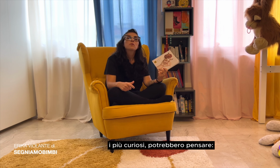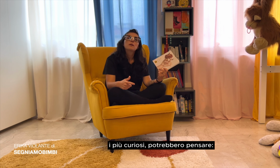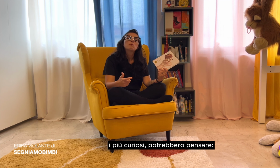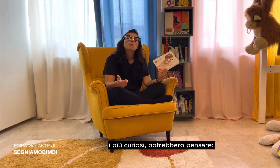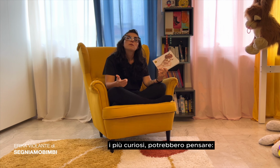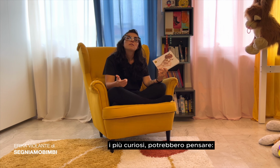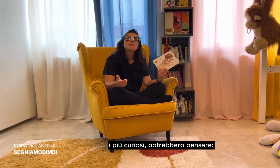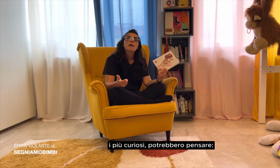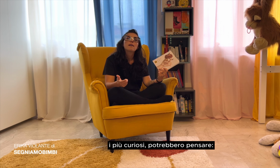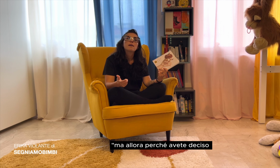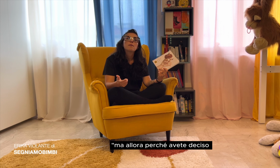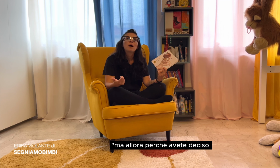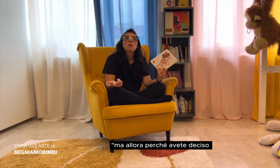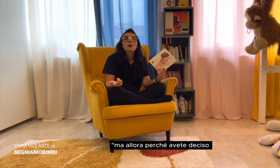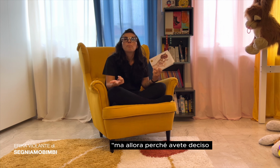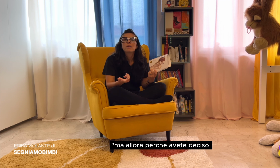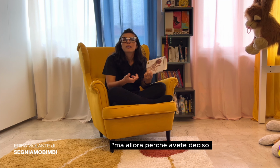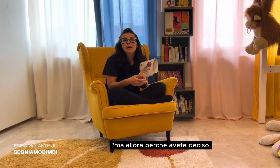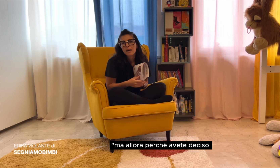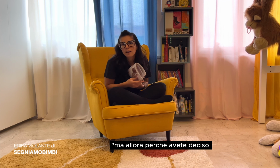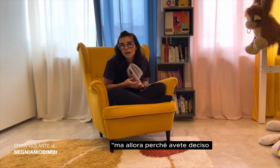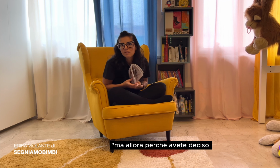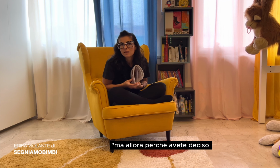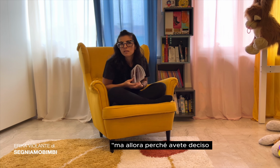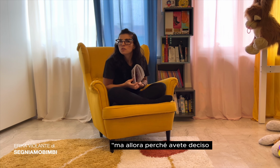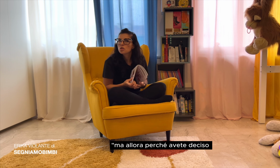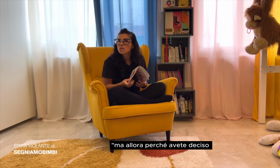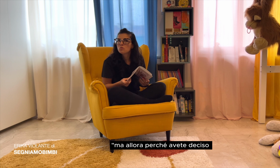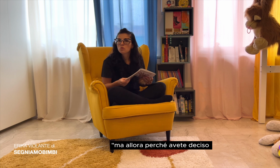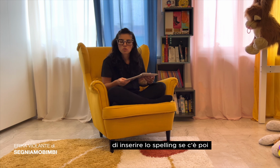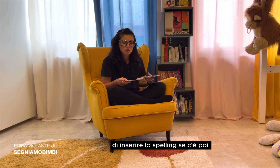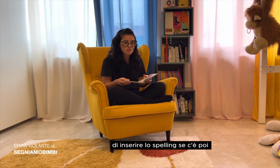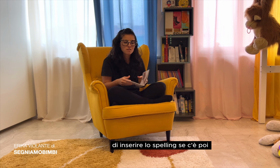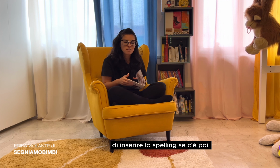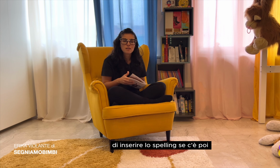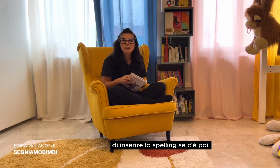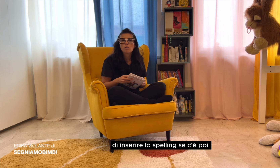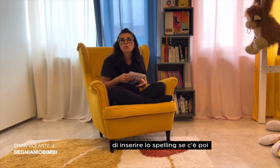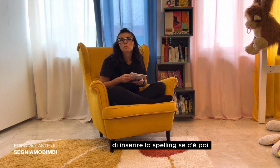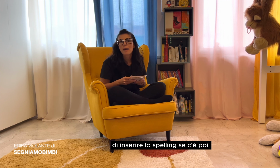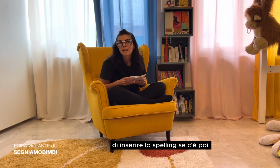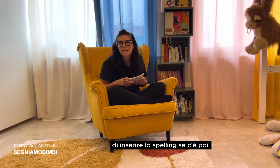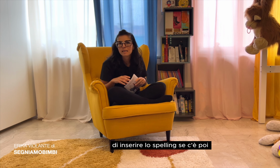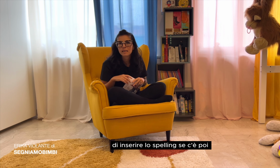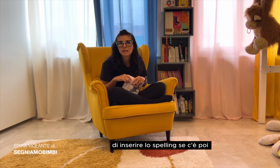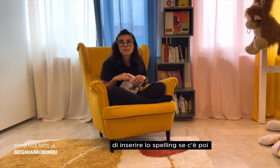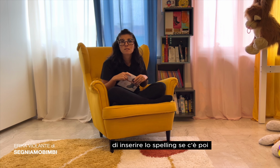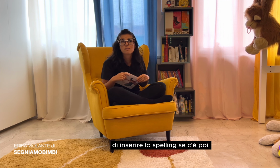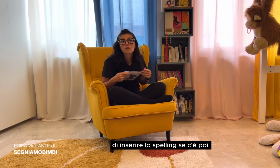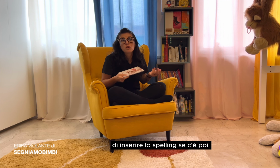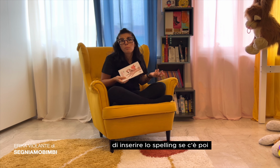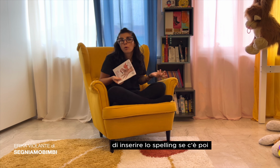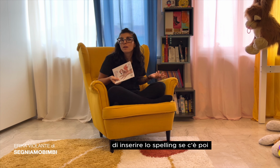potrebbero pensare, ma allora perché avete deciso di inserire lo spelling se c'è poi il